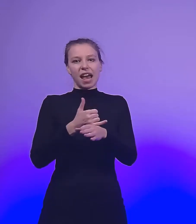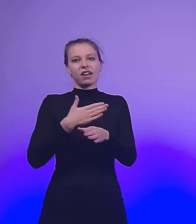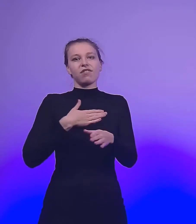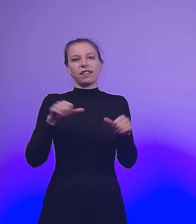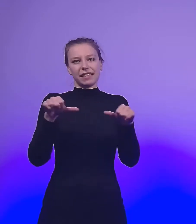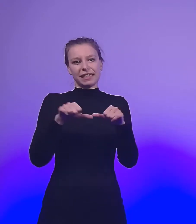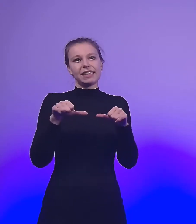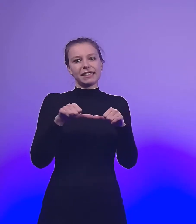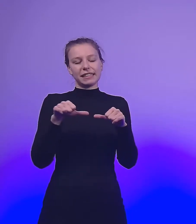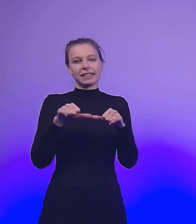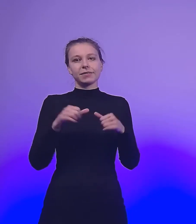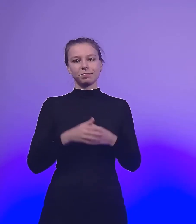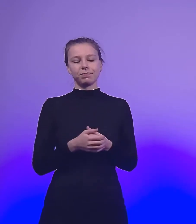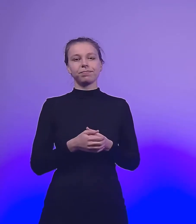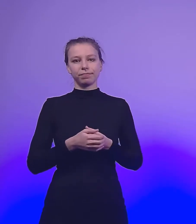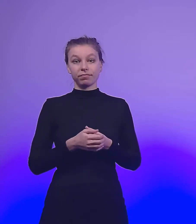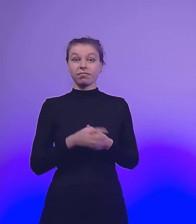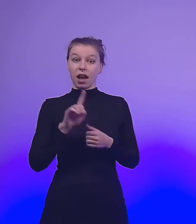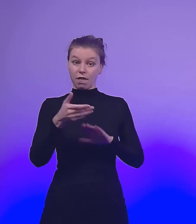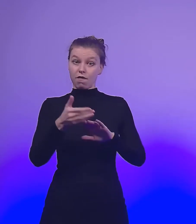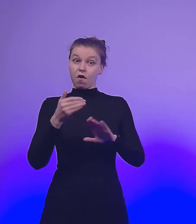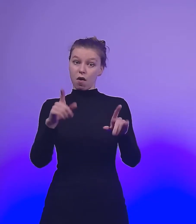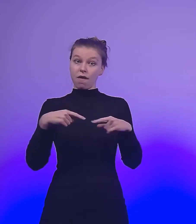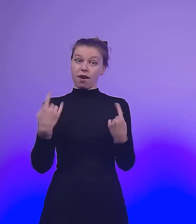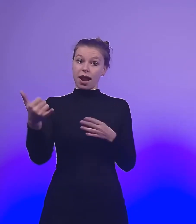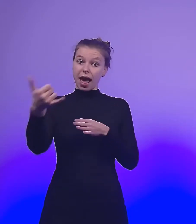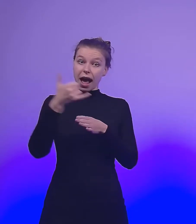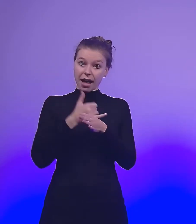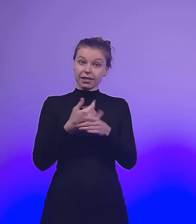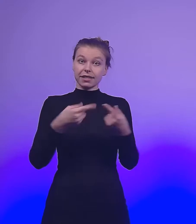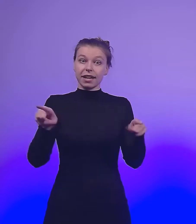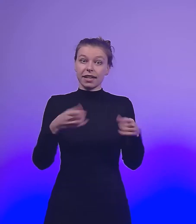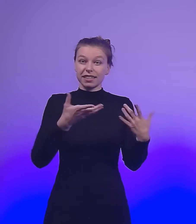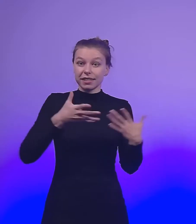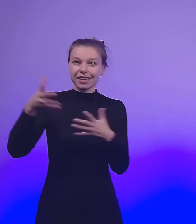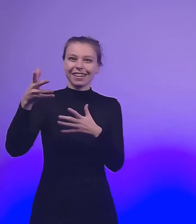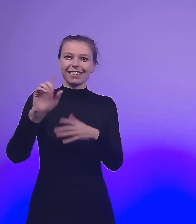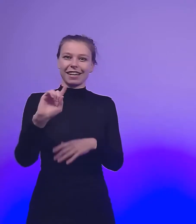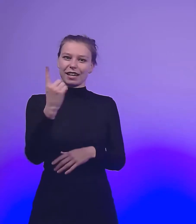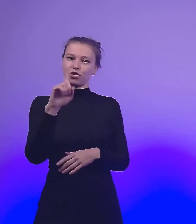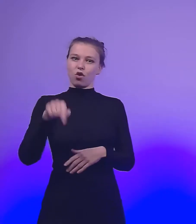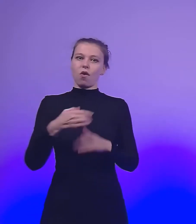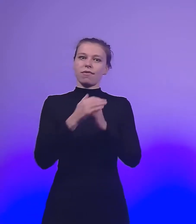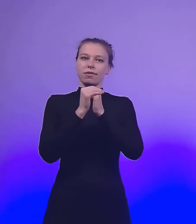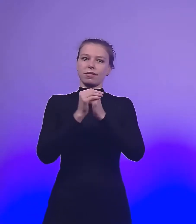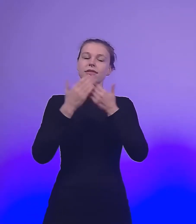Komen van deze dienst. Maar voordat we het laatste lied gaan zingen, wil ik met jullie gaan danken.